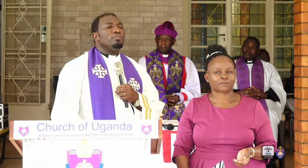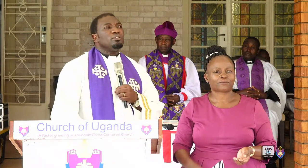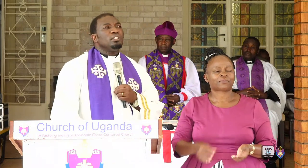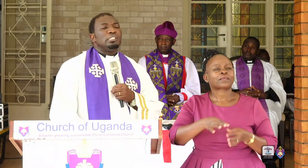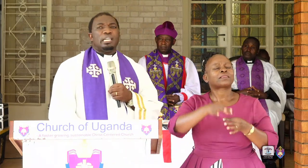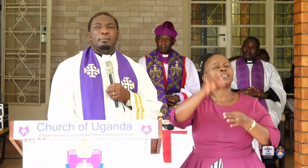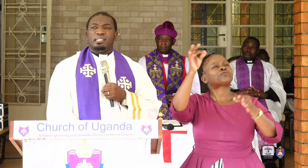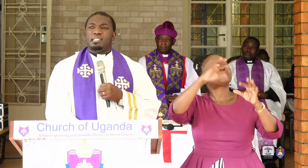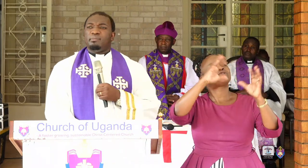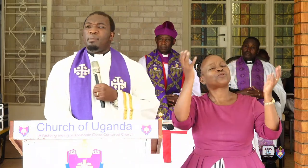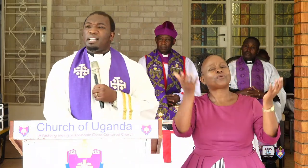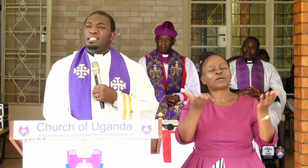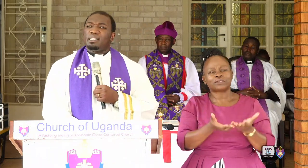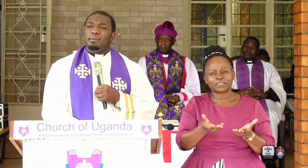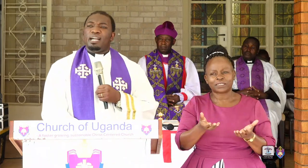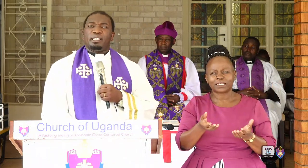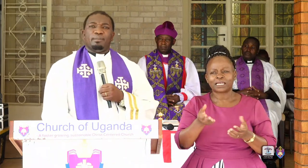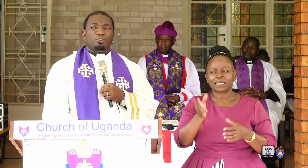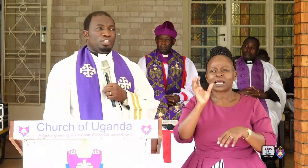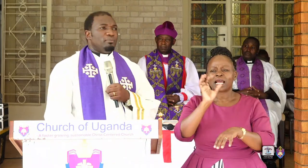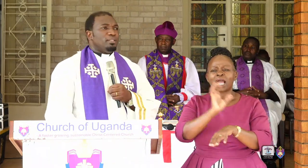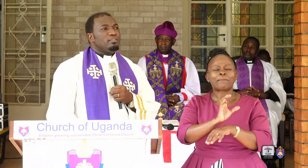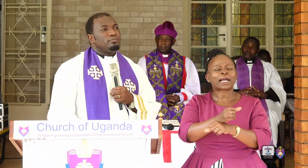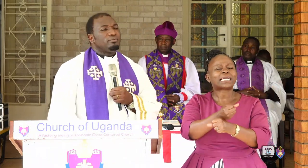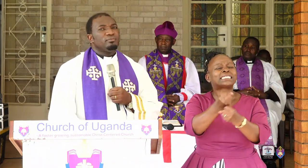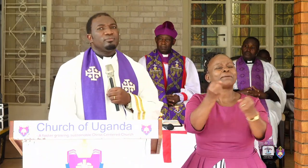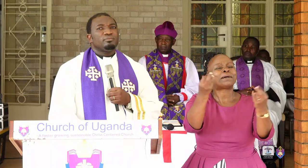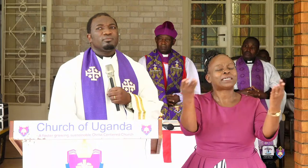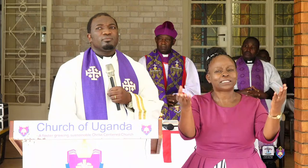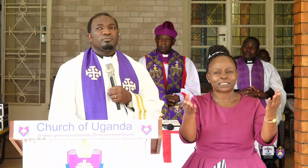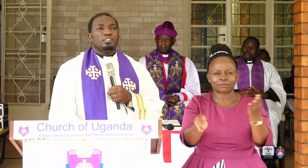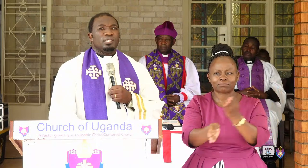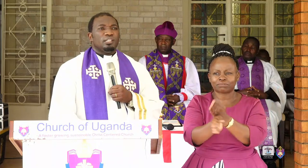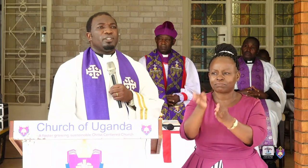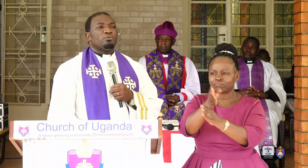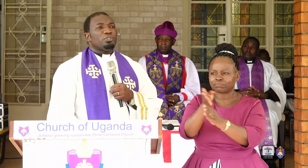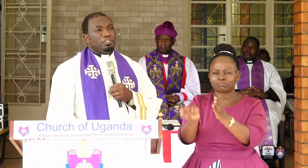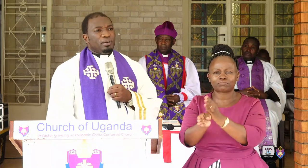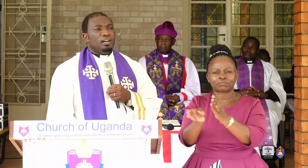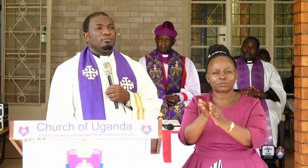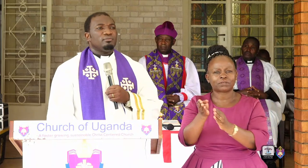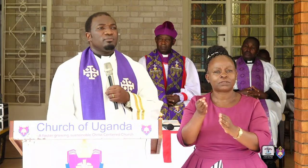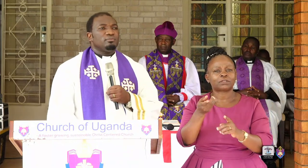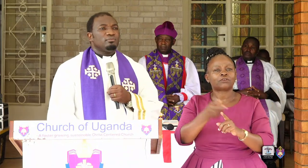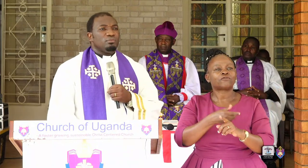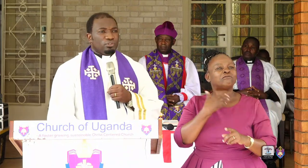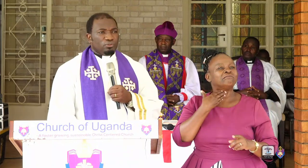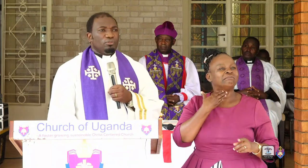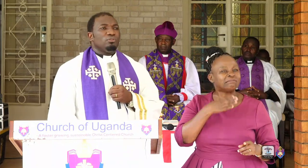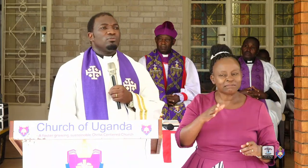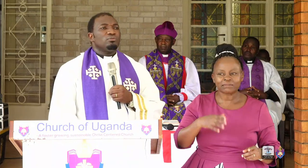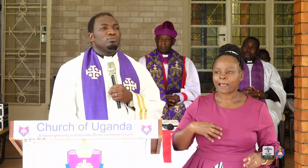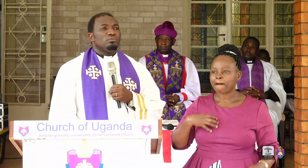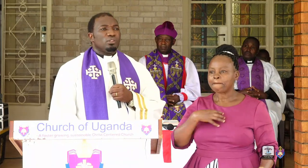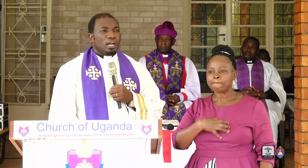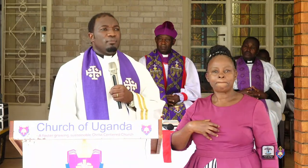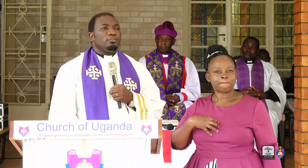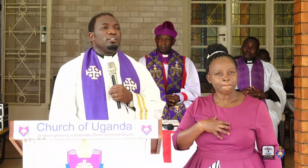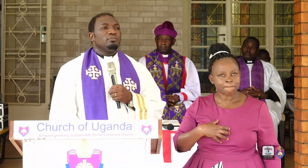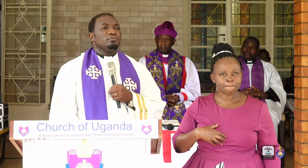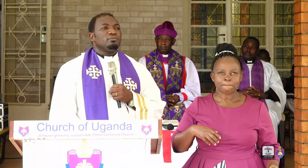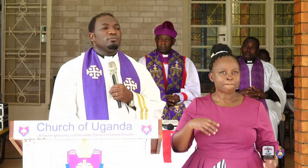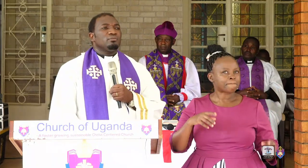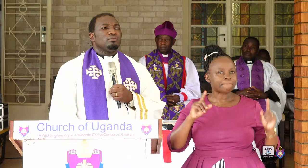ey'omwoyo nti amakanisa mangi ge muzimbye gava ku ttima, busungu,